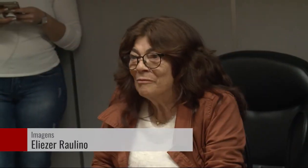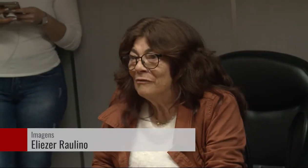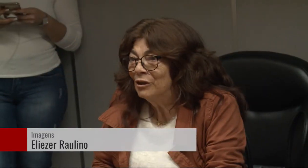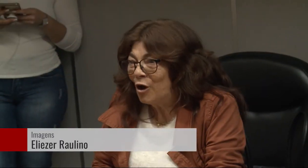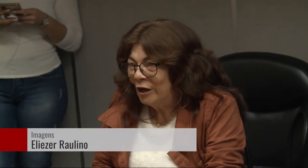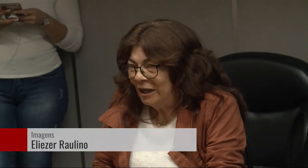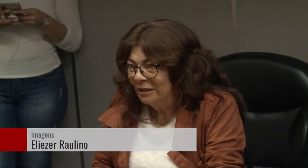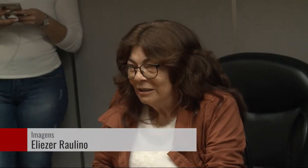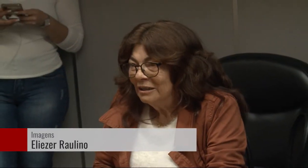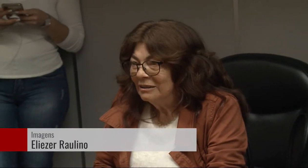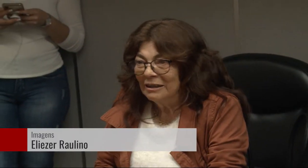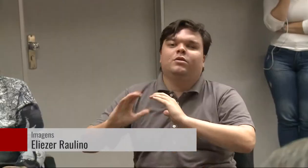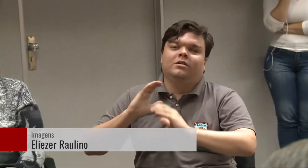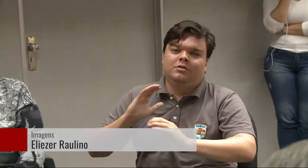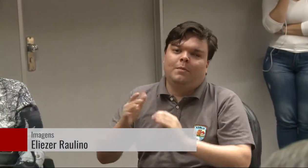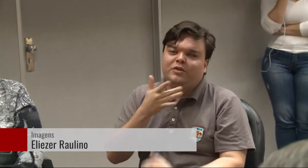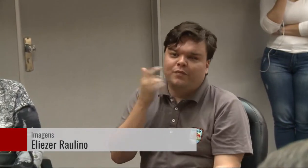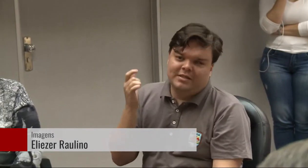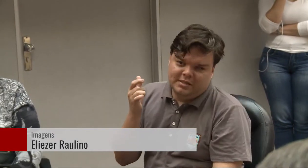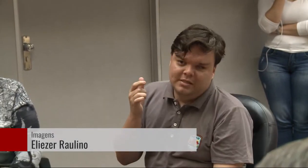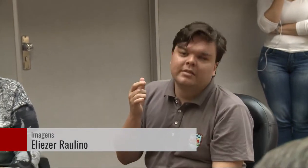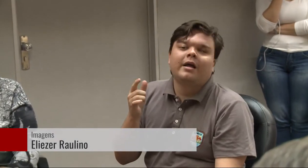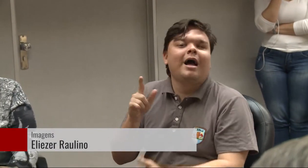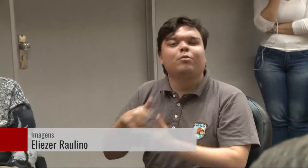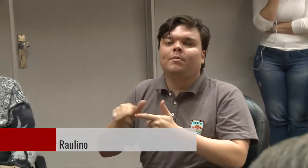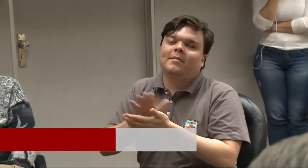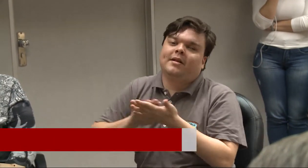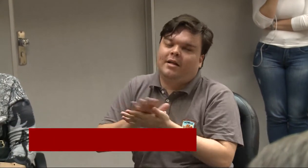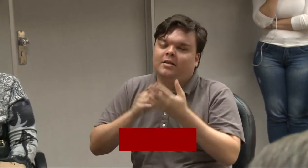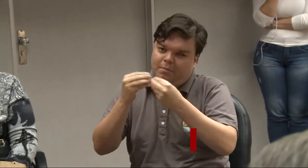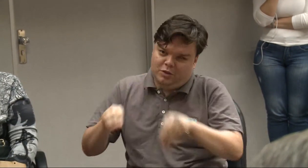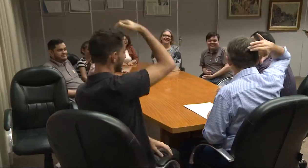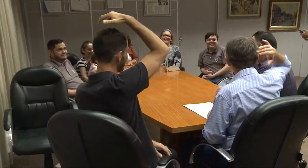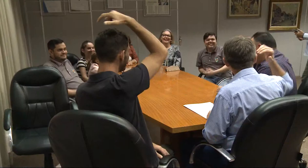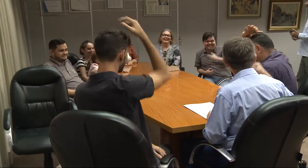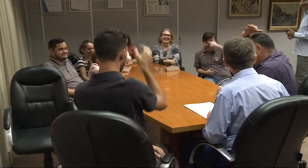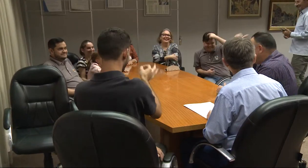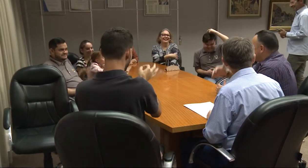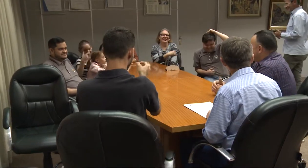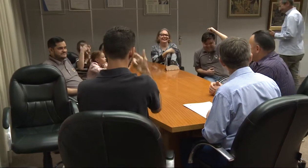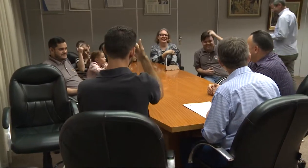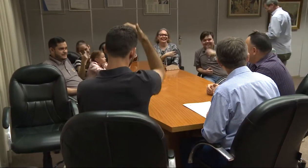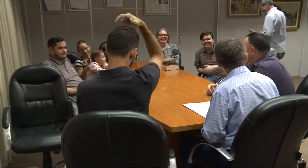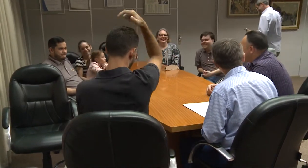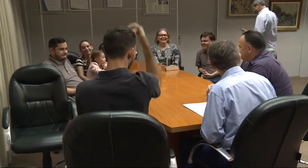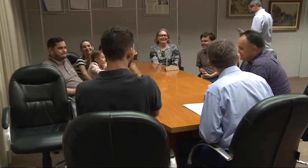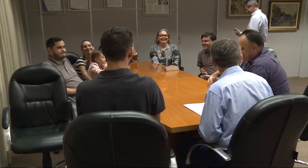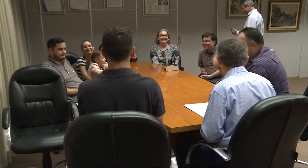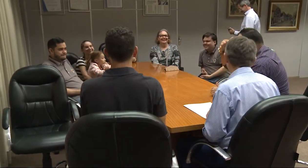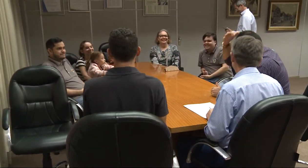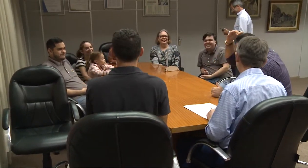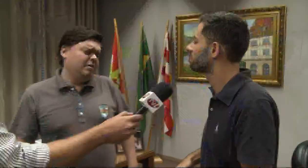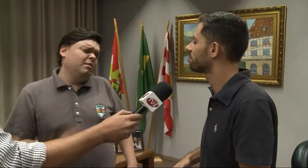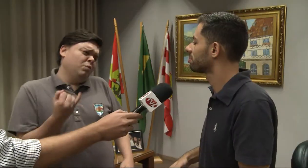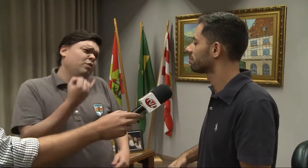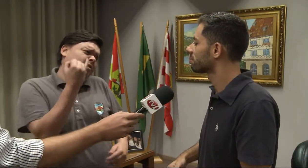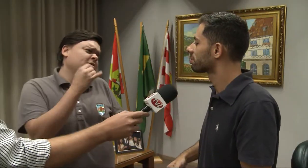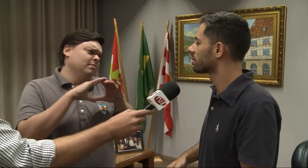representantes da causa dos surdos também estiveram presentes no gabinete do prefeito para acompanhar o ato da sanção da